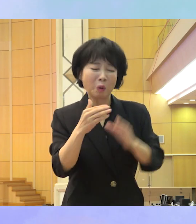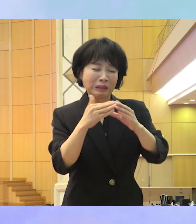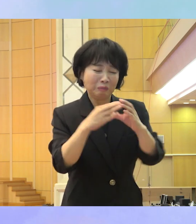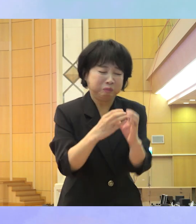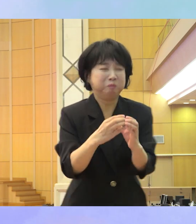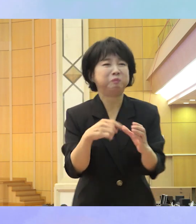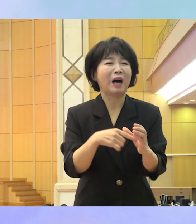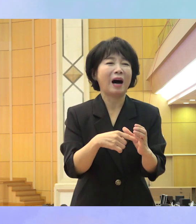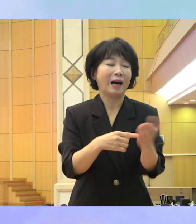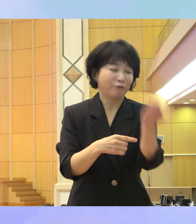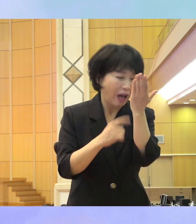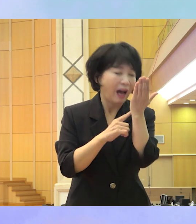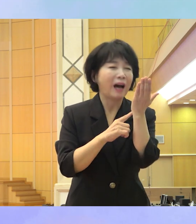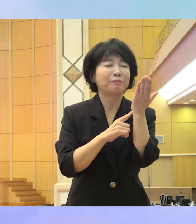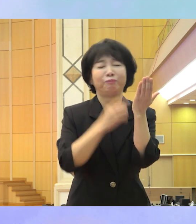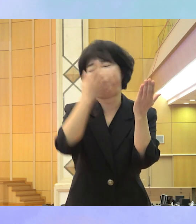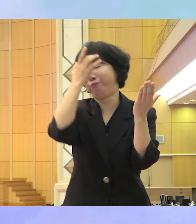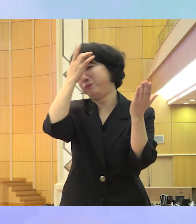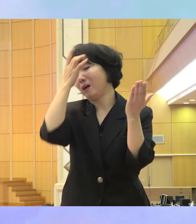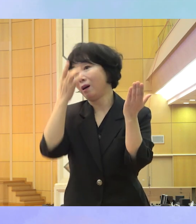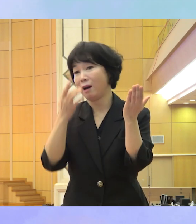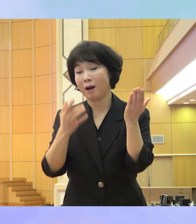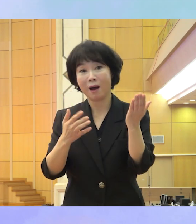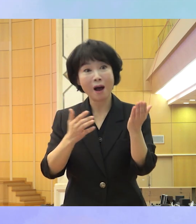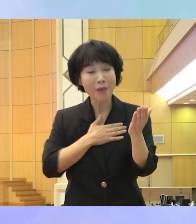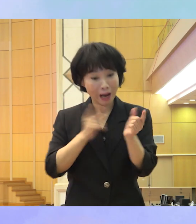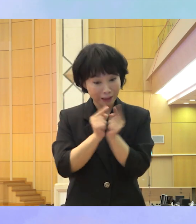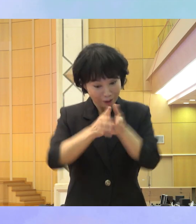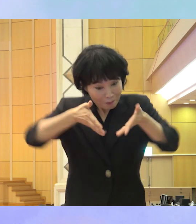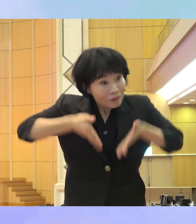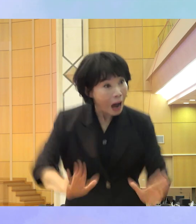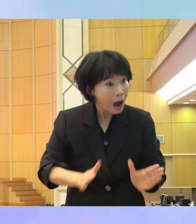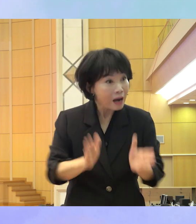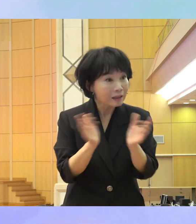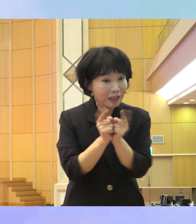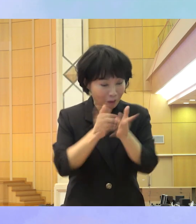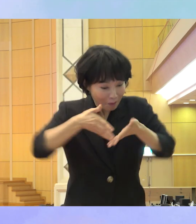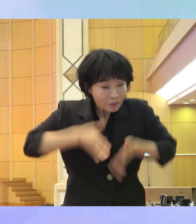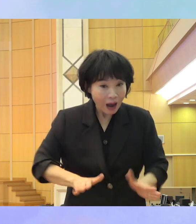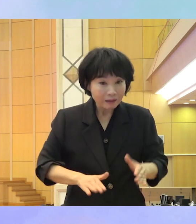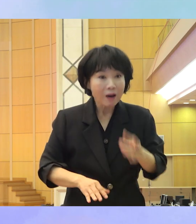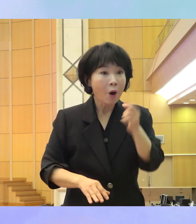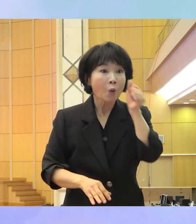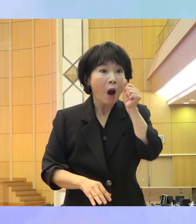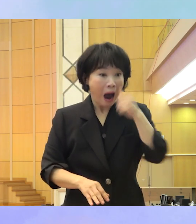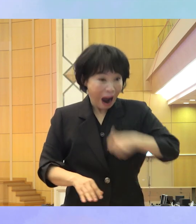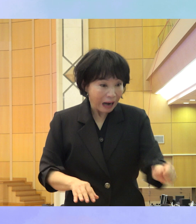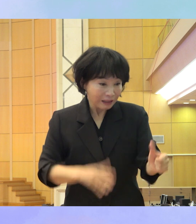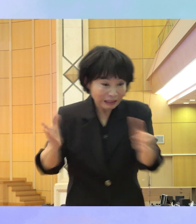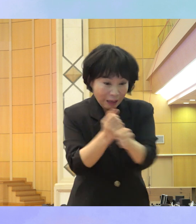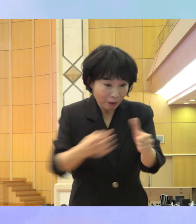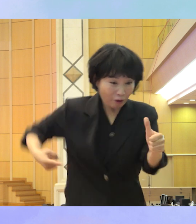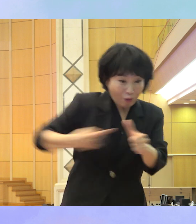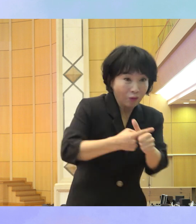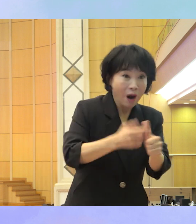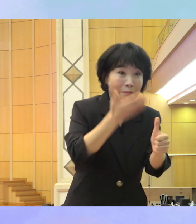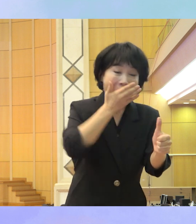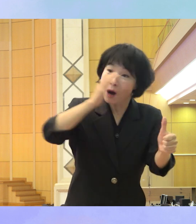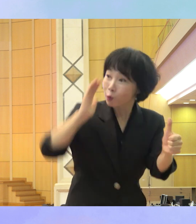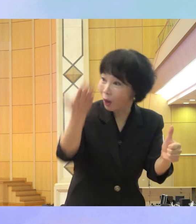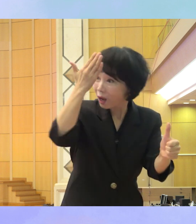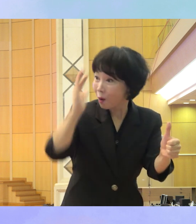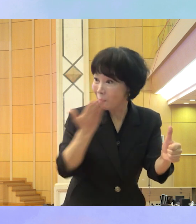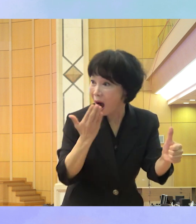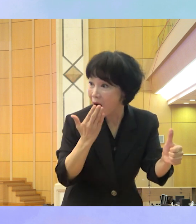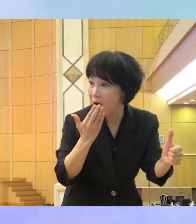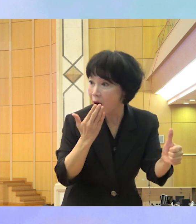내 집에서 기른 짐승도 이렇게 잡기가 힘든데 내가 낳은 아들 그것도 독자 100살에 낳은 하나밖에 없는 아들을 내